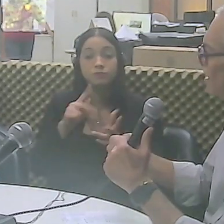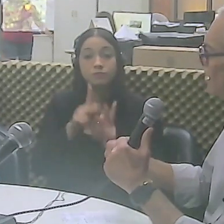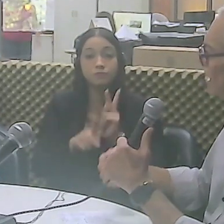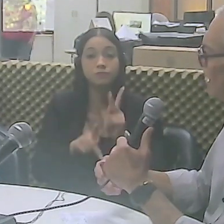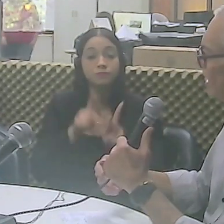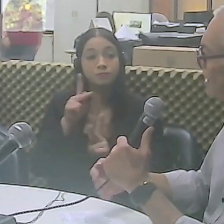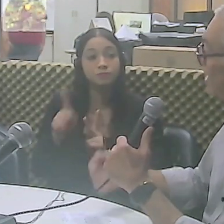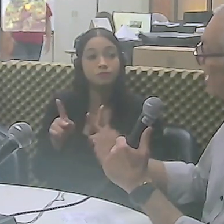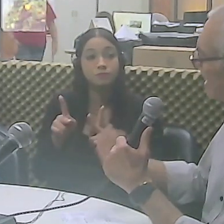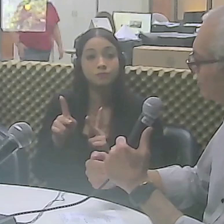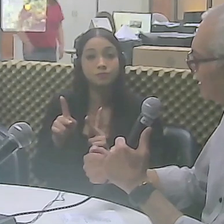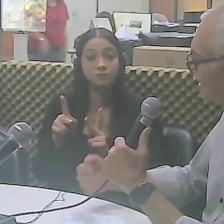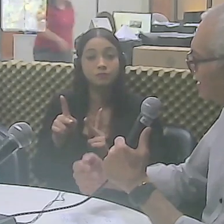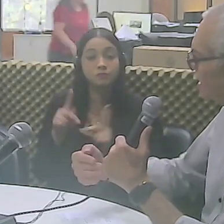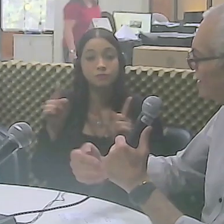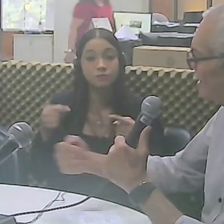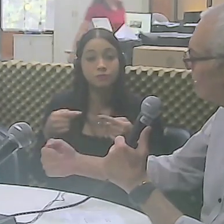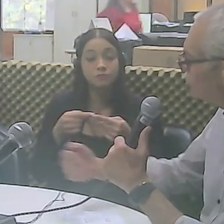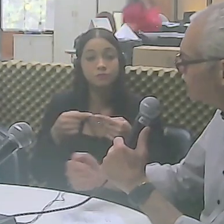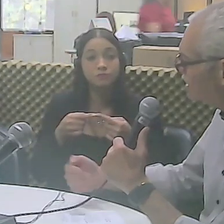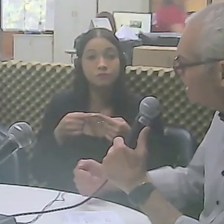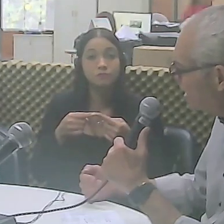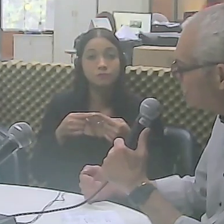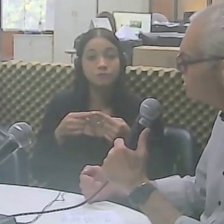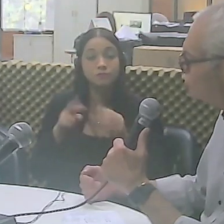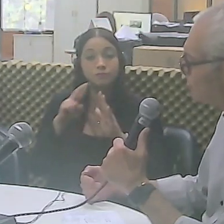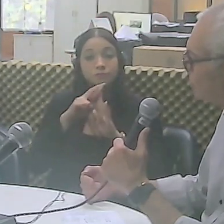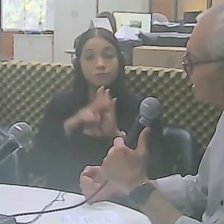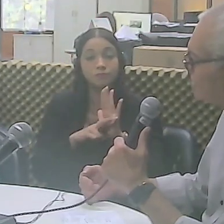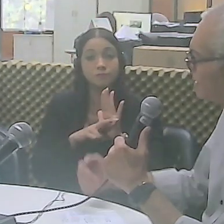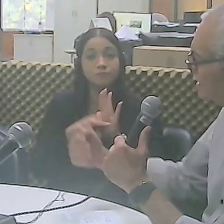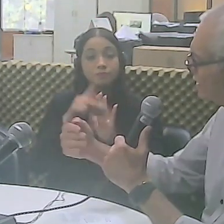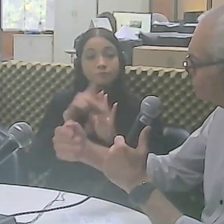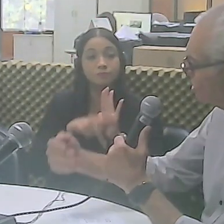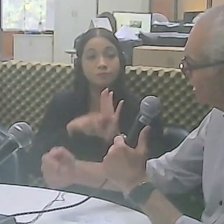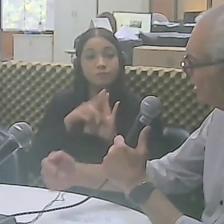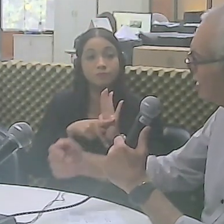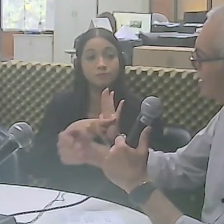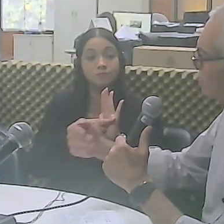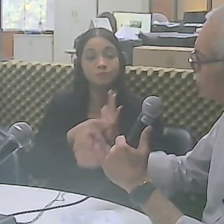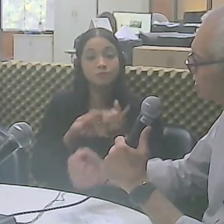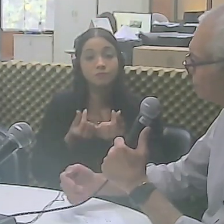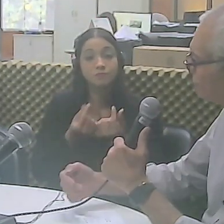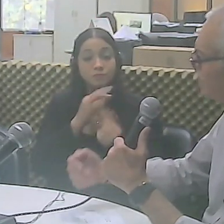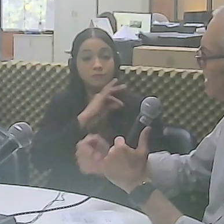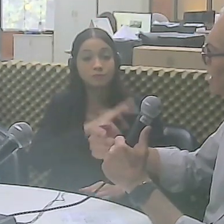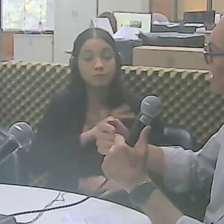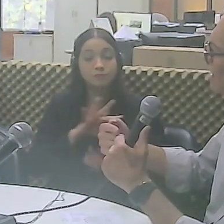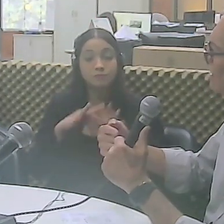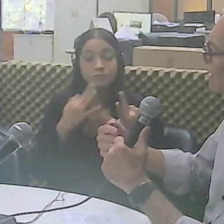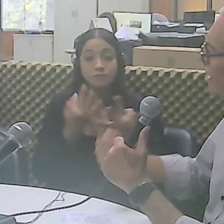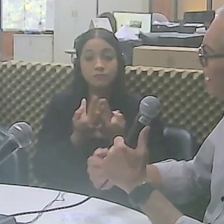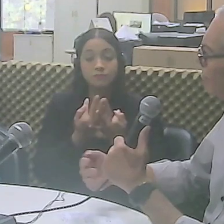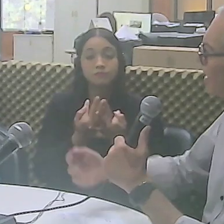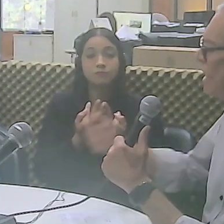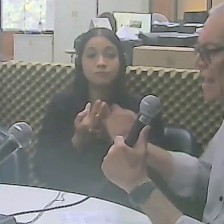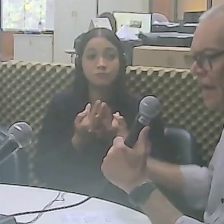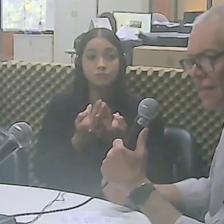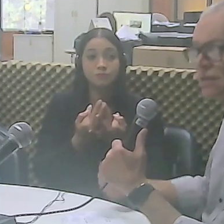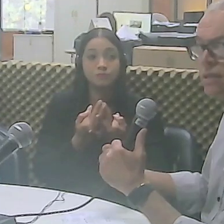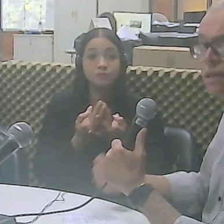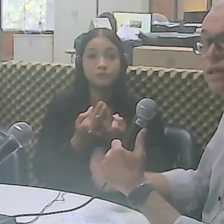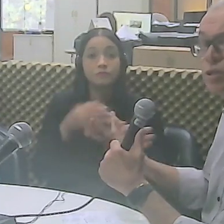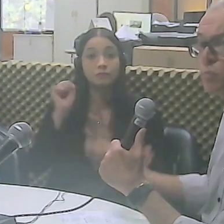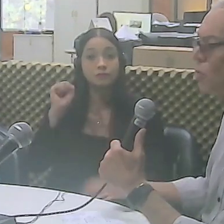população que cabe, né, que está dentro das regras do programa, questão de renda, composição familiar, para que